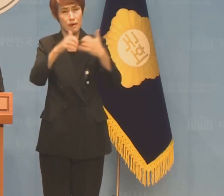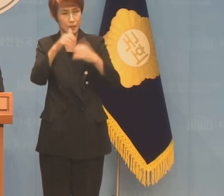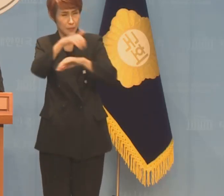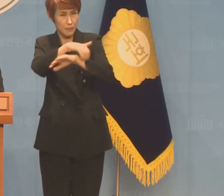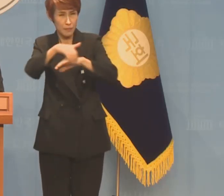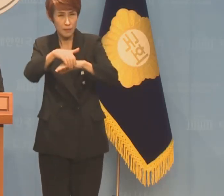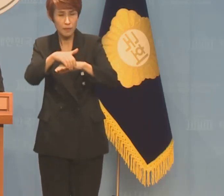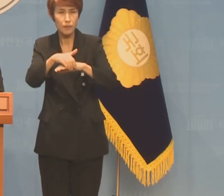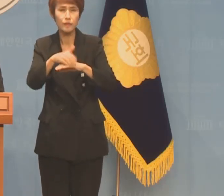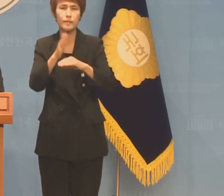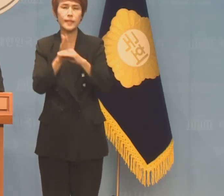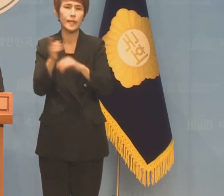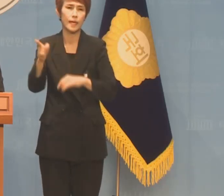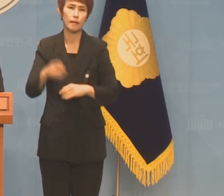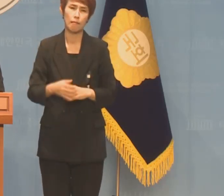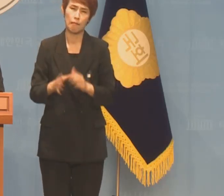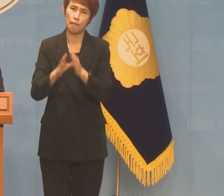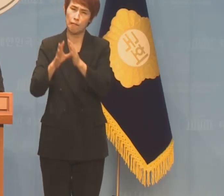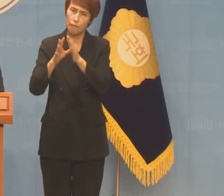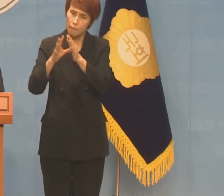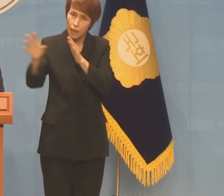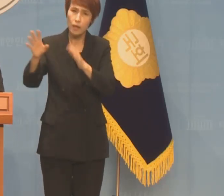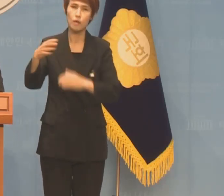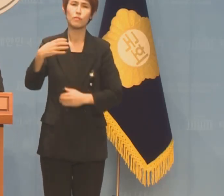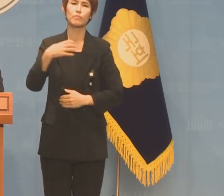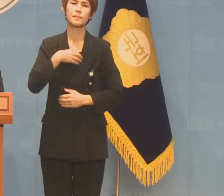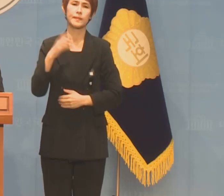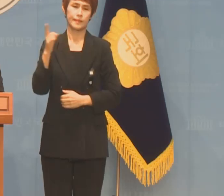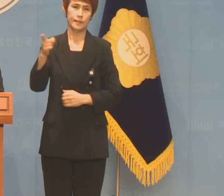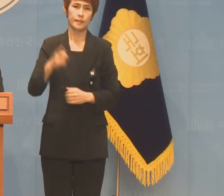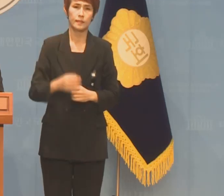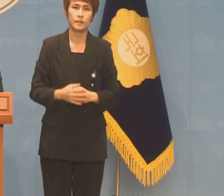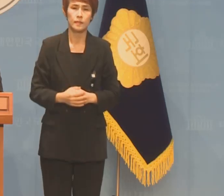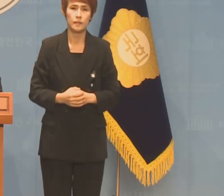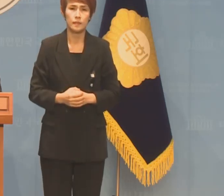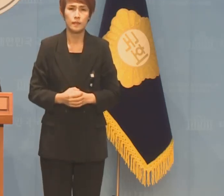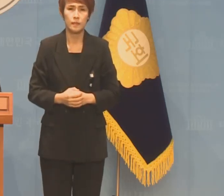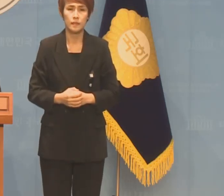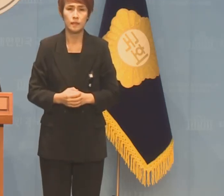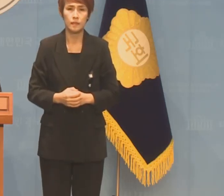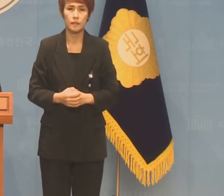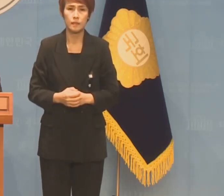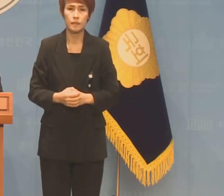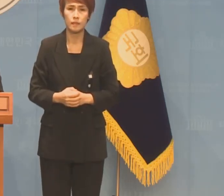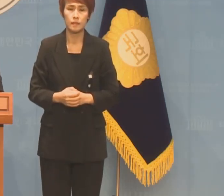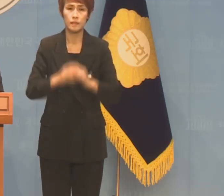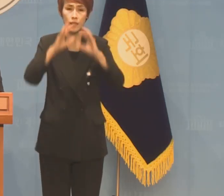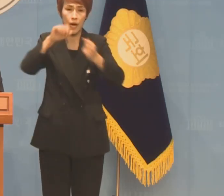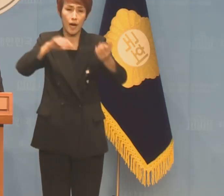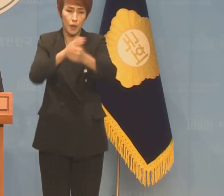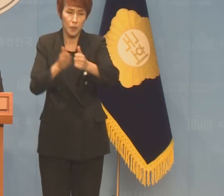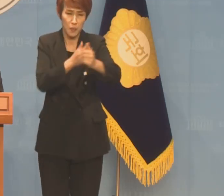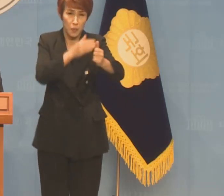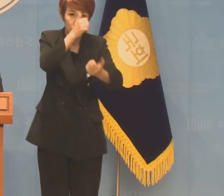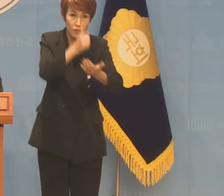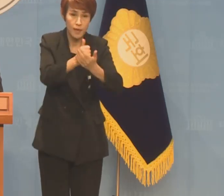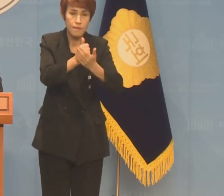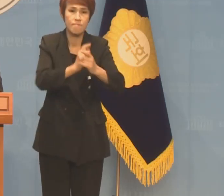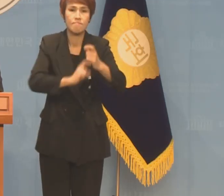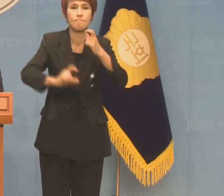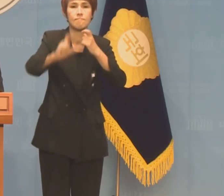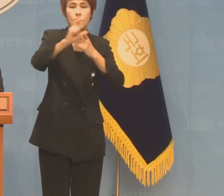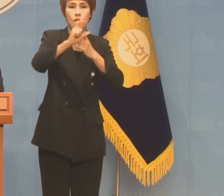획책하고 있습니다. 추악하고 위험천만한 짓입니다. 이것으로 내란 선동죄까지